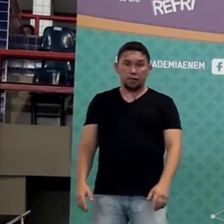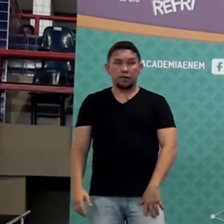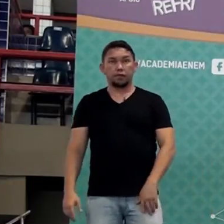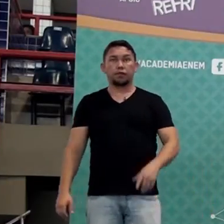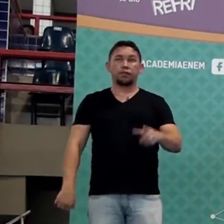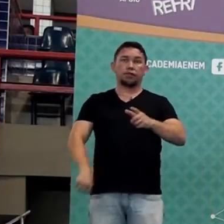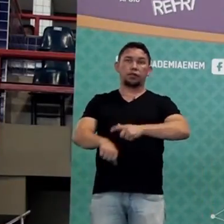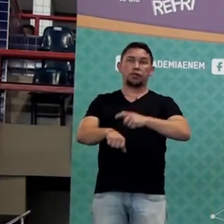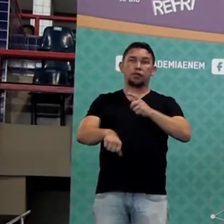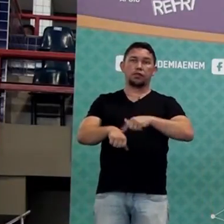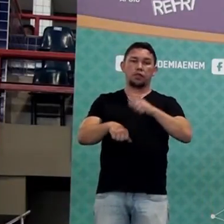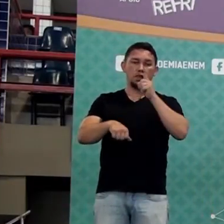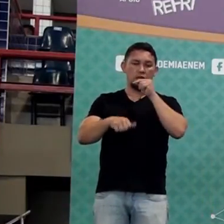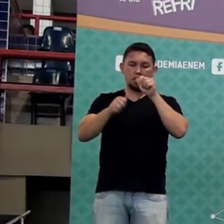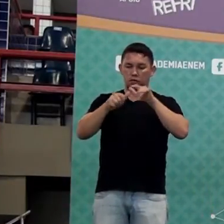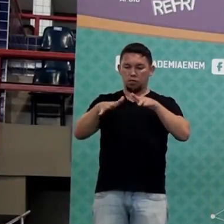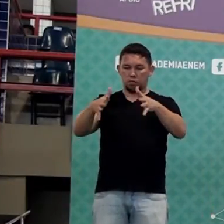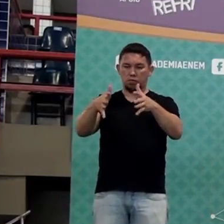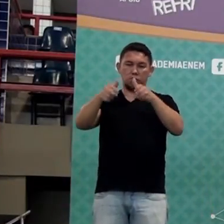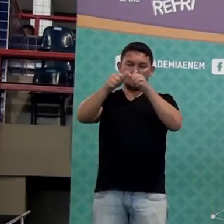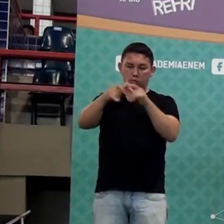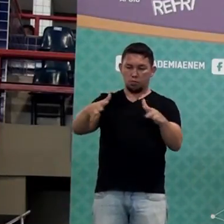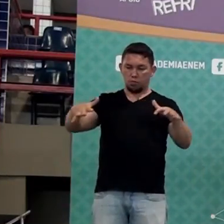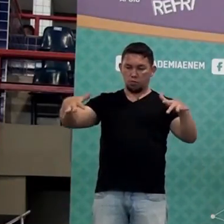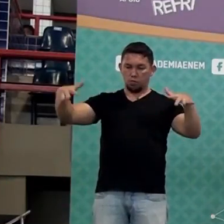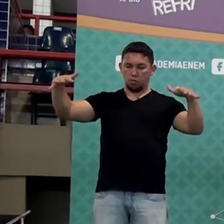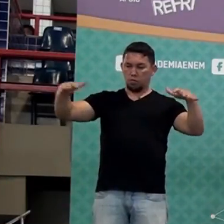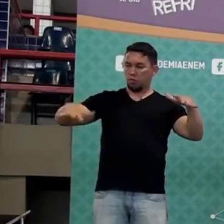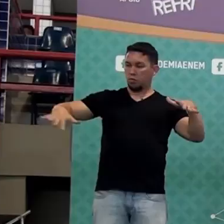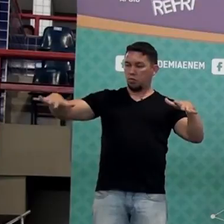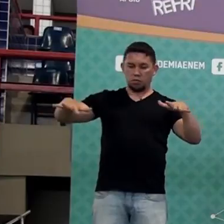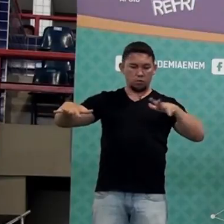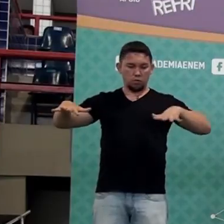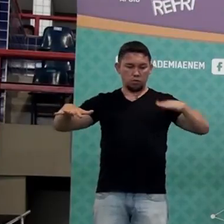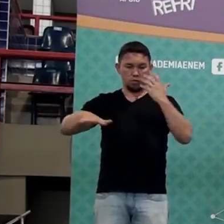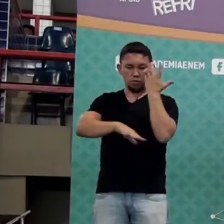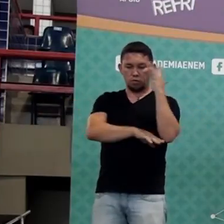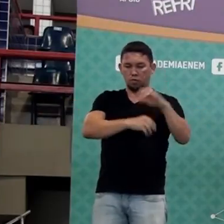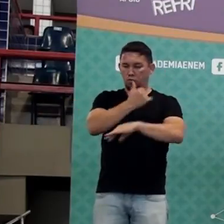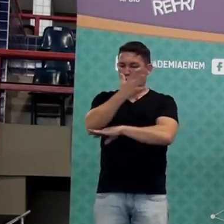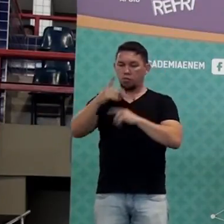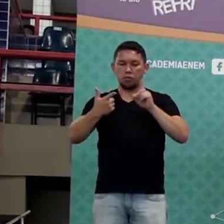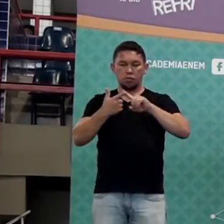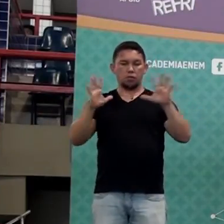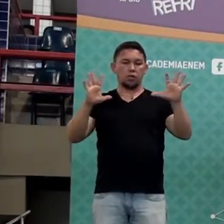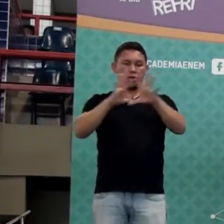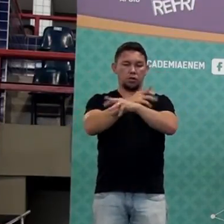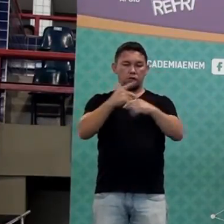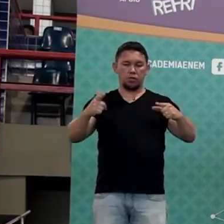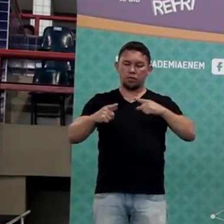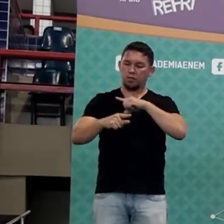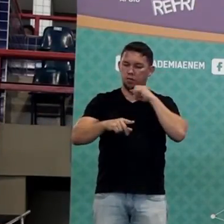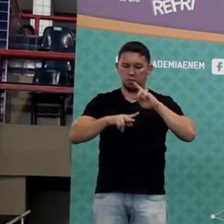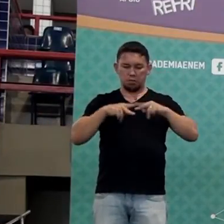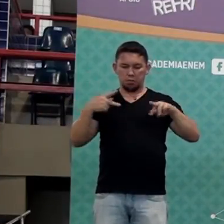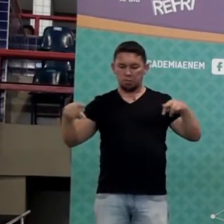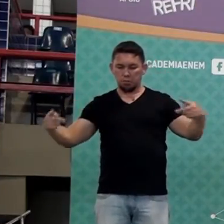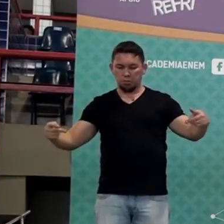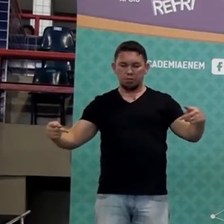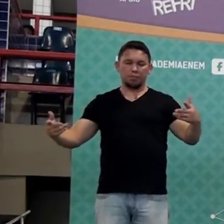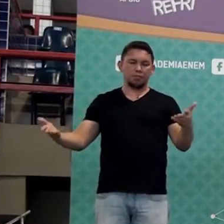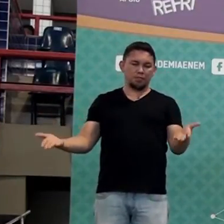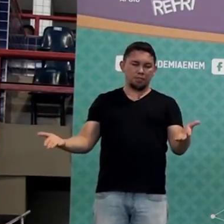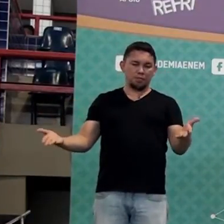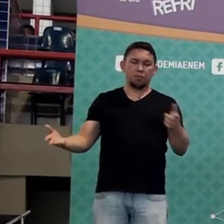que você alaga extensas áreas, que os animais e os vegetais daquela região vão morrer,